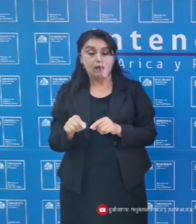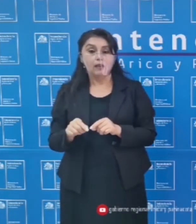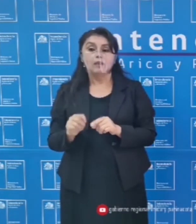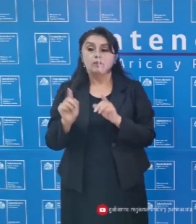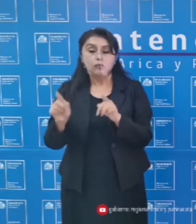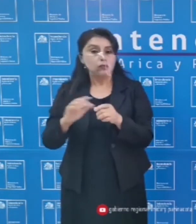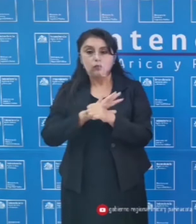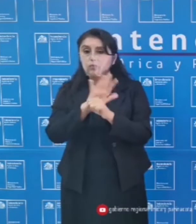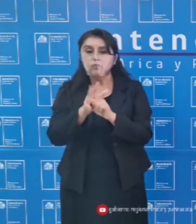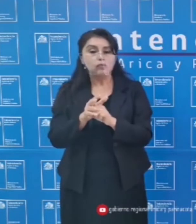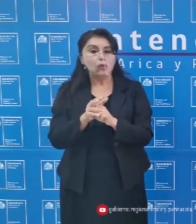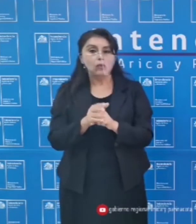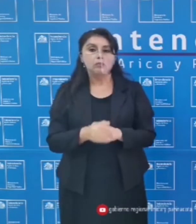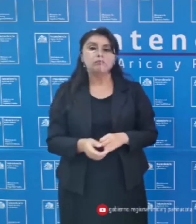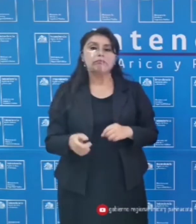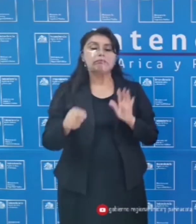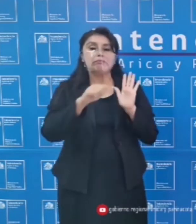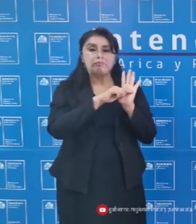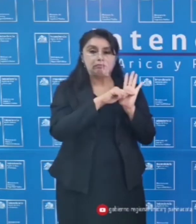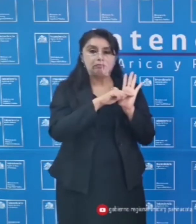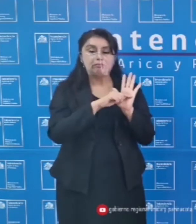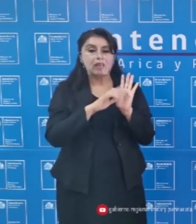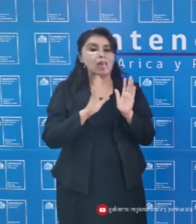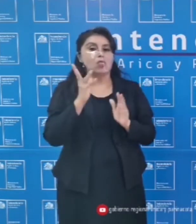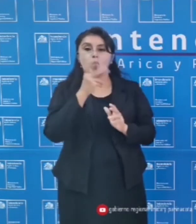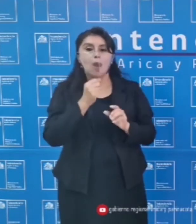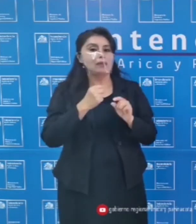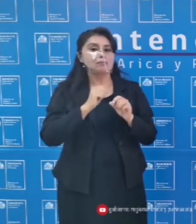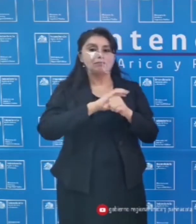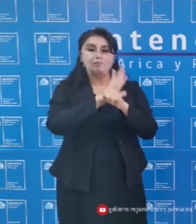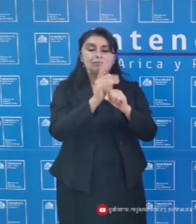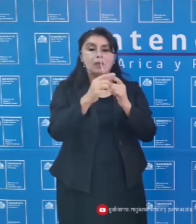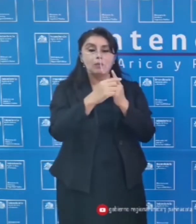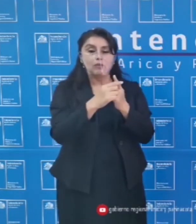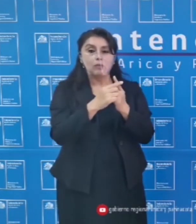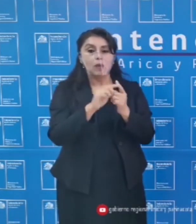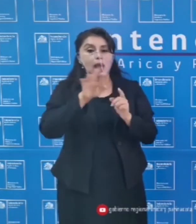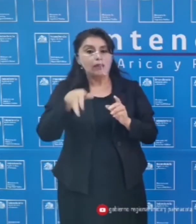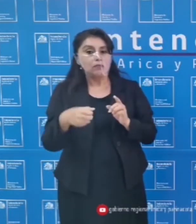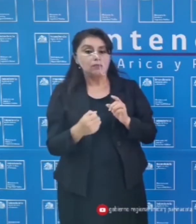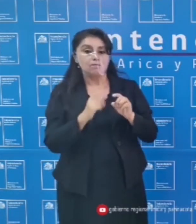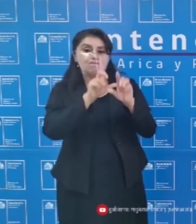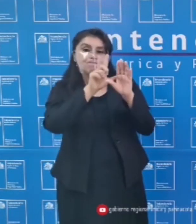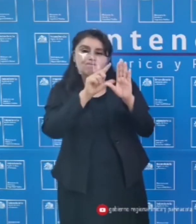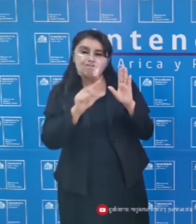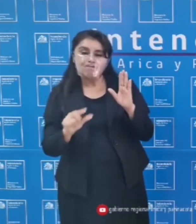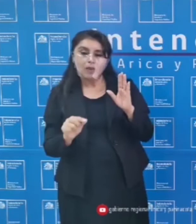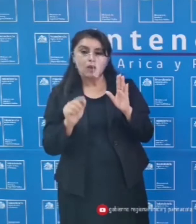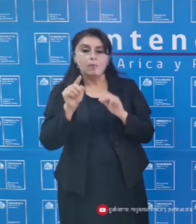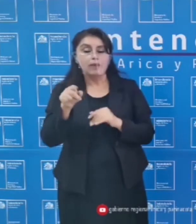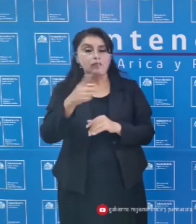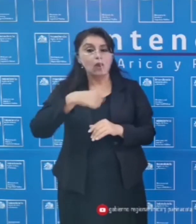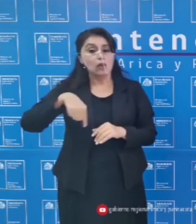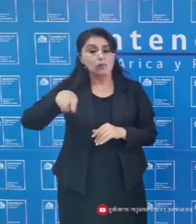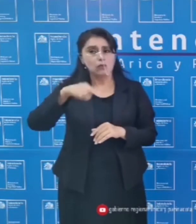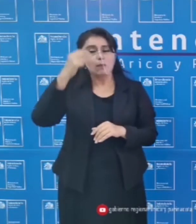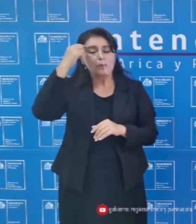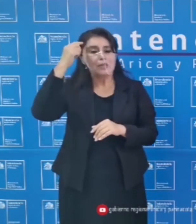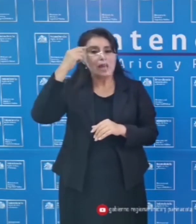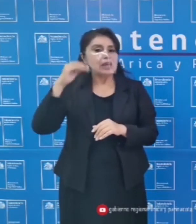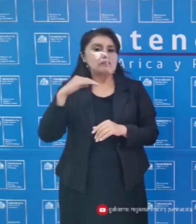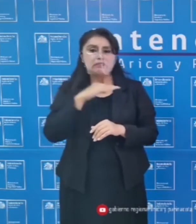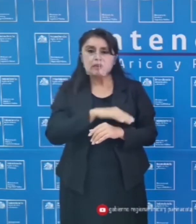salió positivo. Por lo tanto, la positividad ha ido bajando. Pero esto no significa que nosotros volvamos a la normalidad